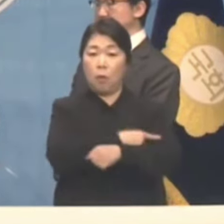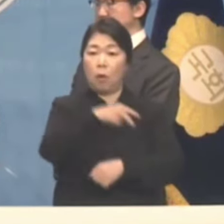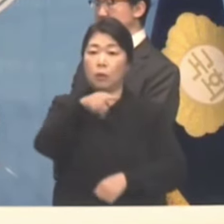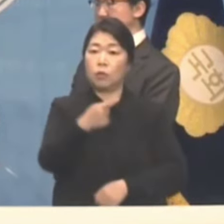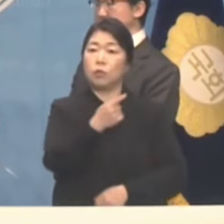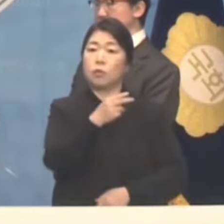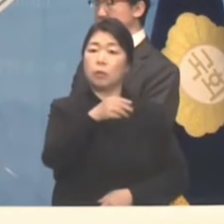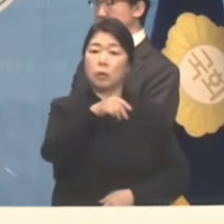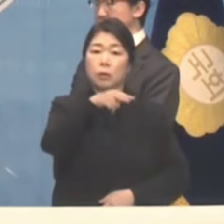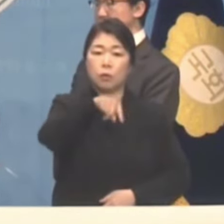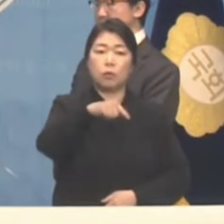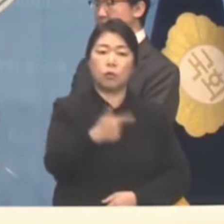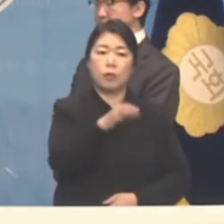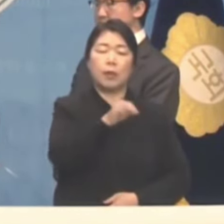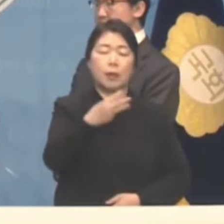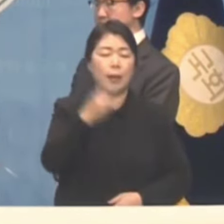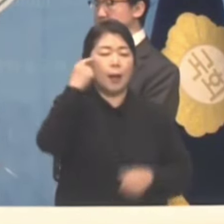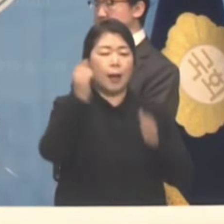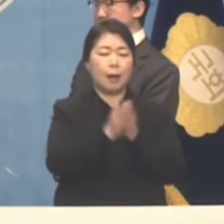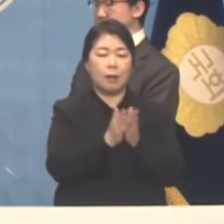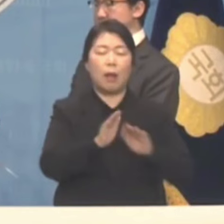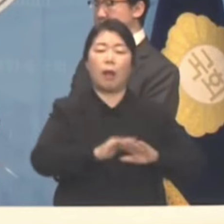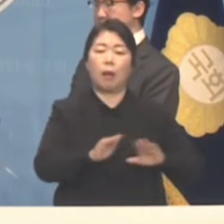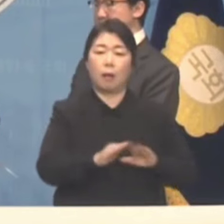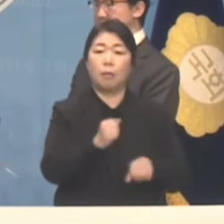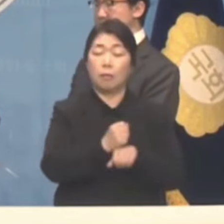권순이 알아서 다